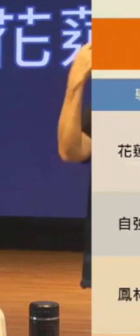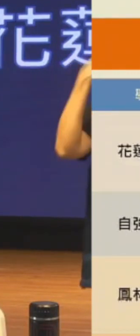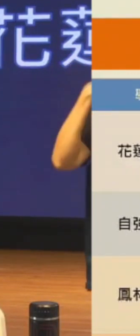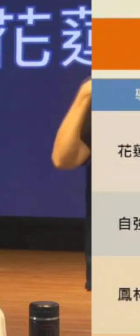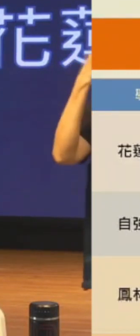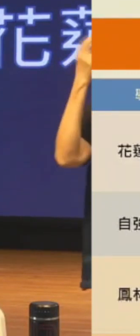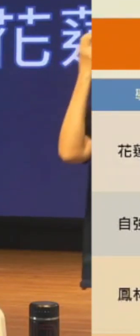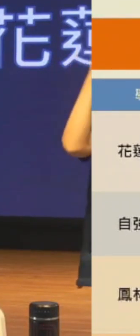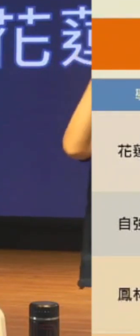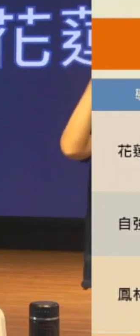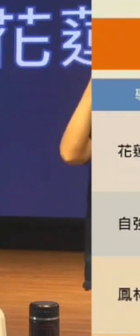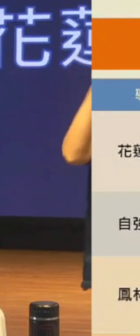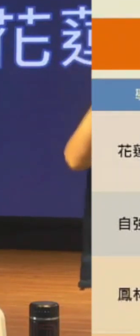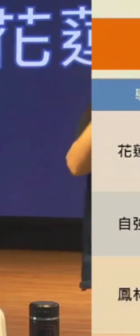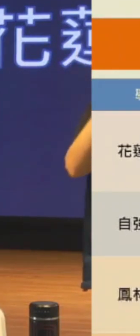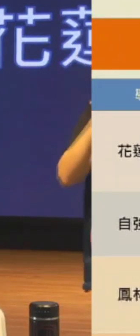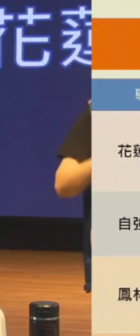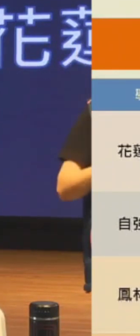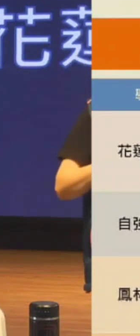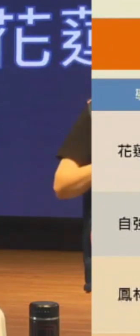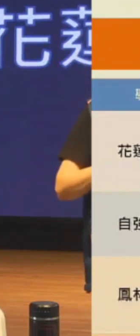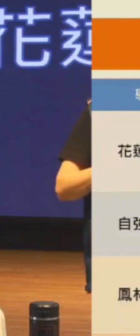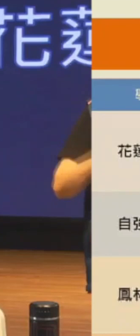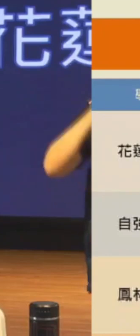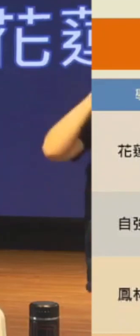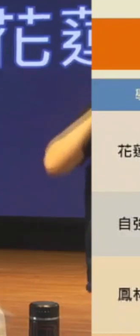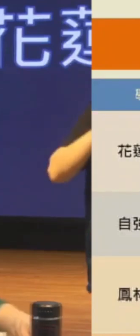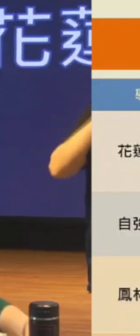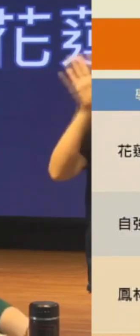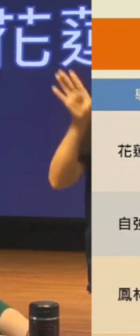采检中，所以在等待结果。